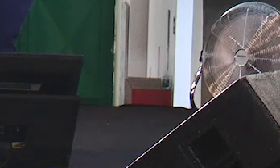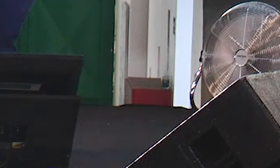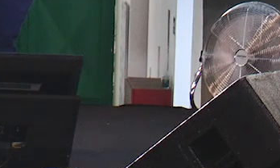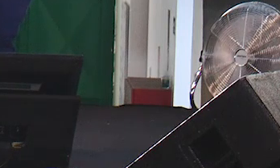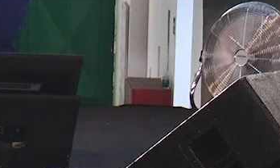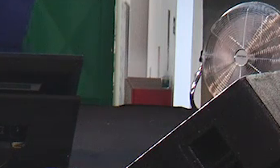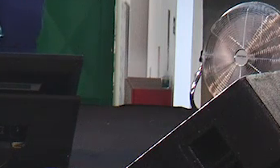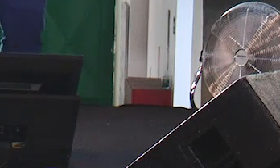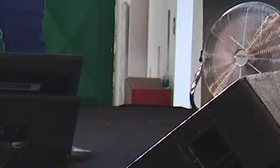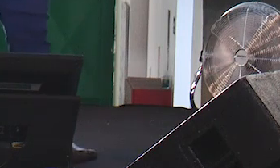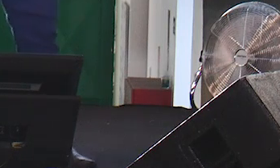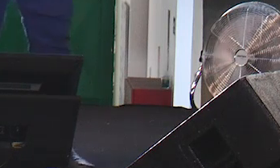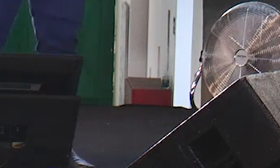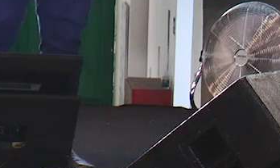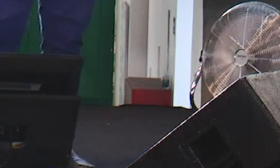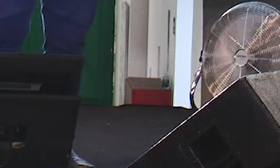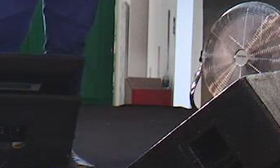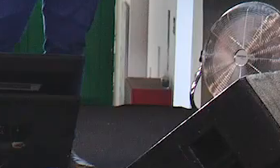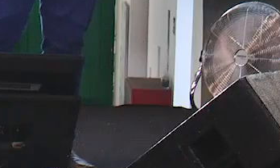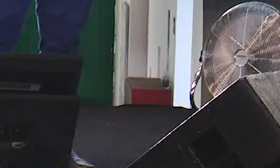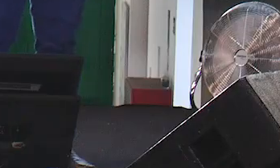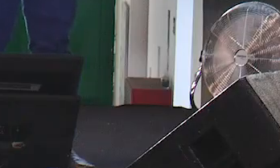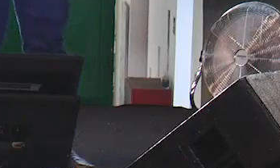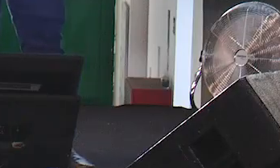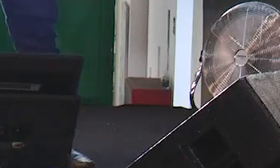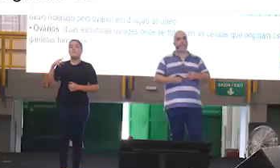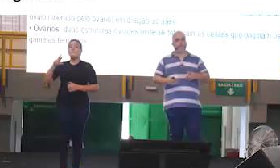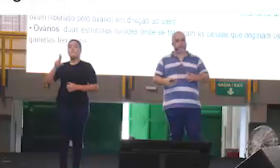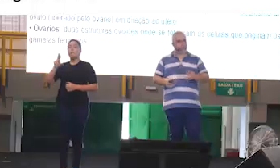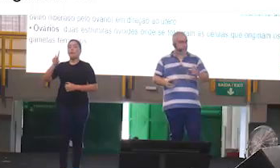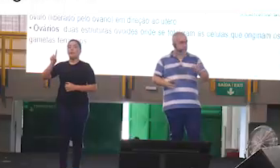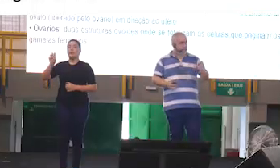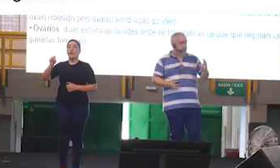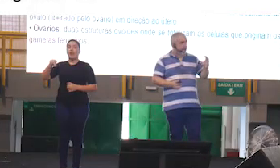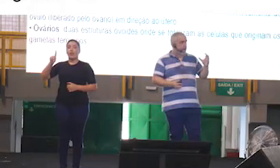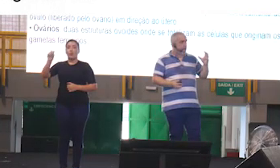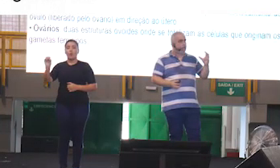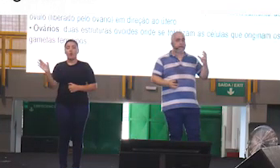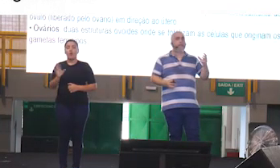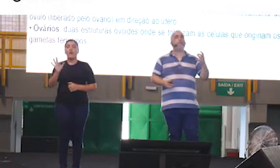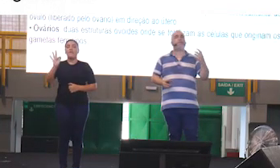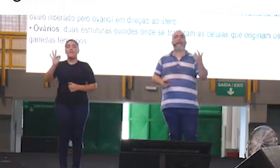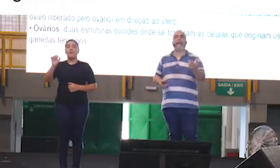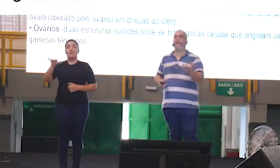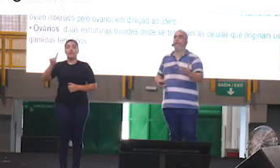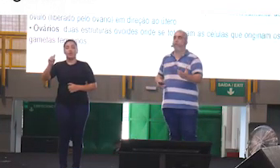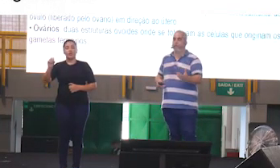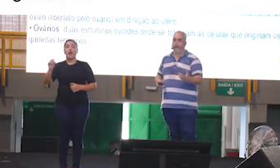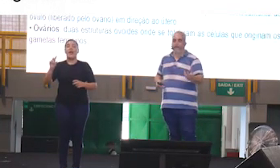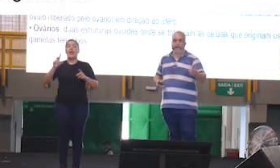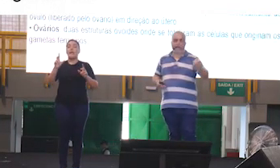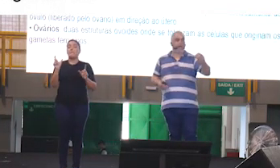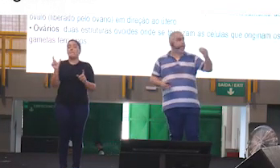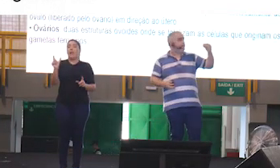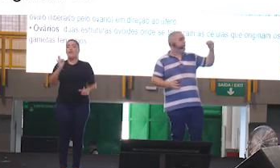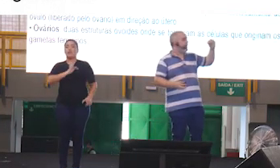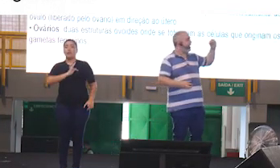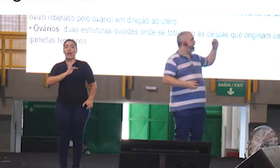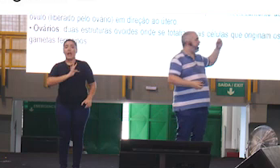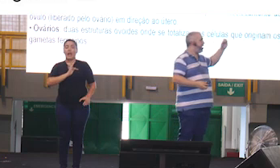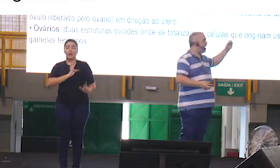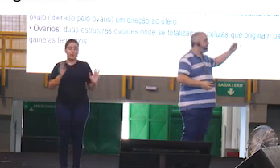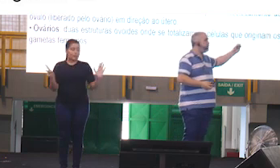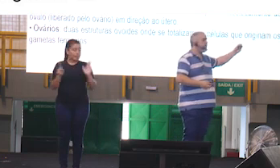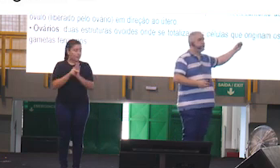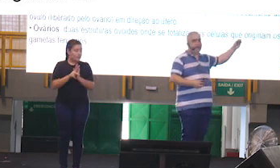Ok? Bom, o chamado pudendo feminino é o termo técnico para quem?